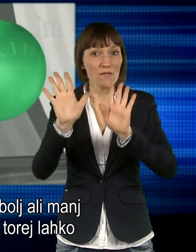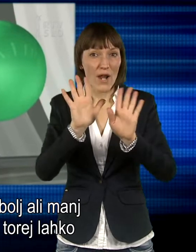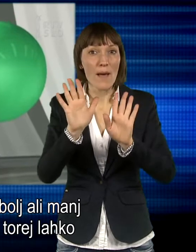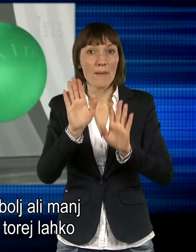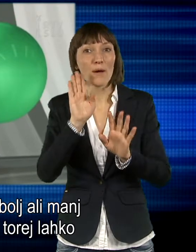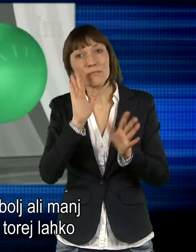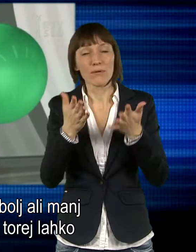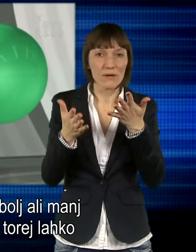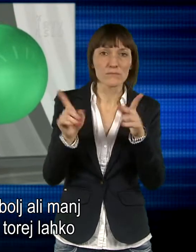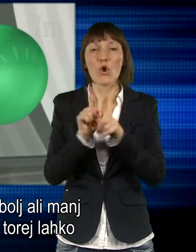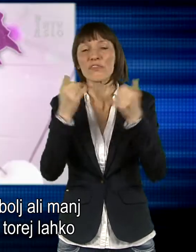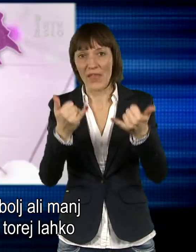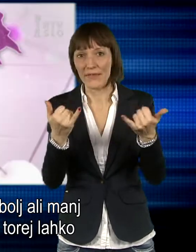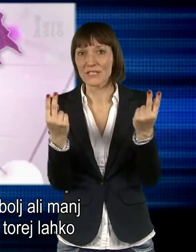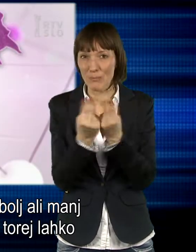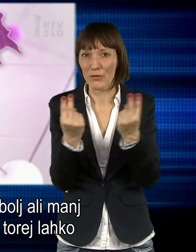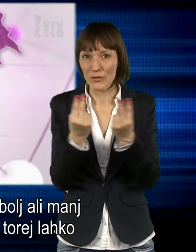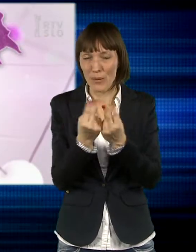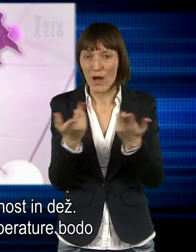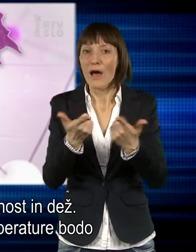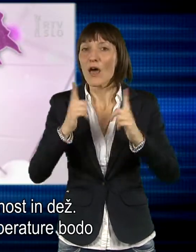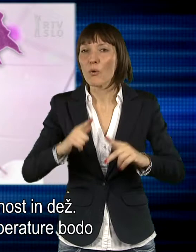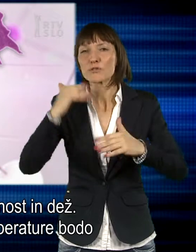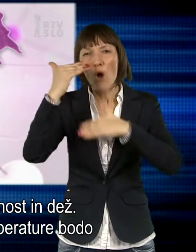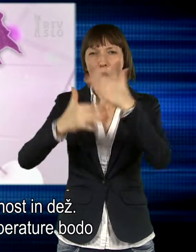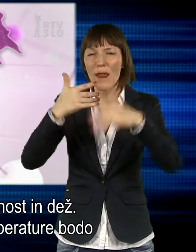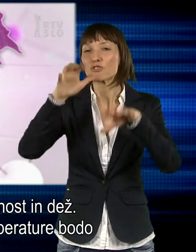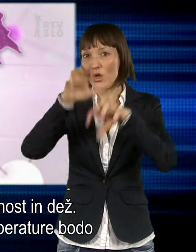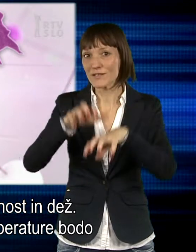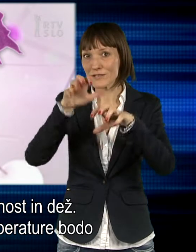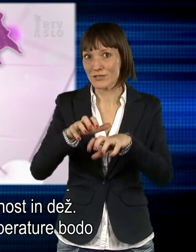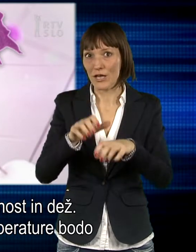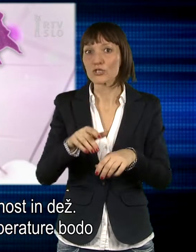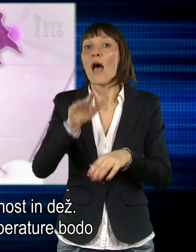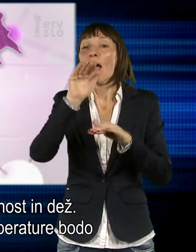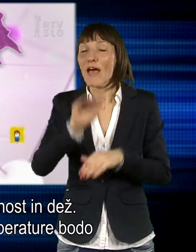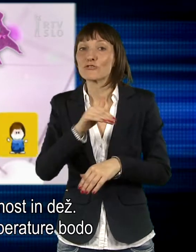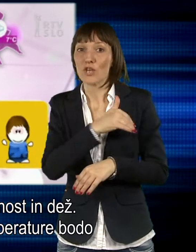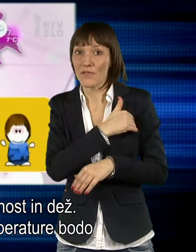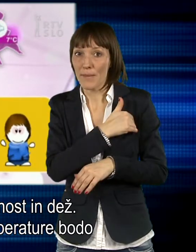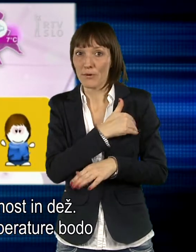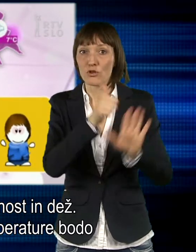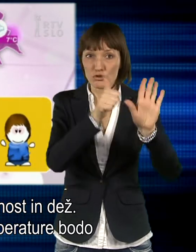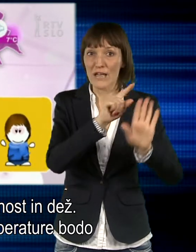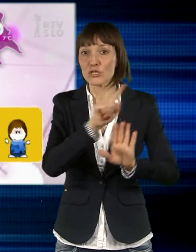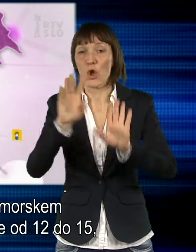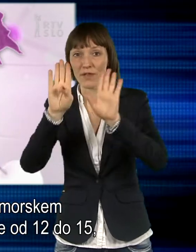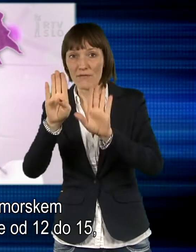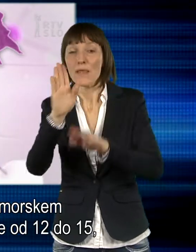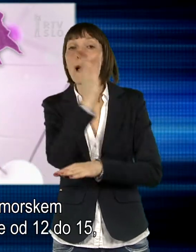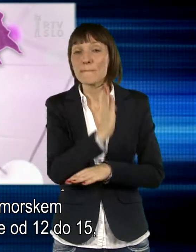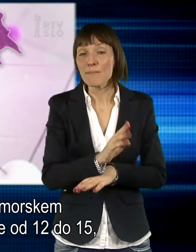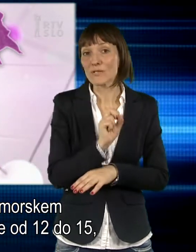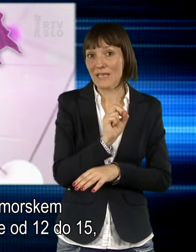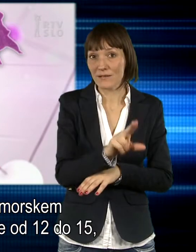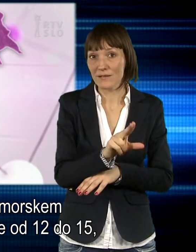Jutrišnje vreme bo bolj ali manj kopija današnjega, torej lahko pričakujemo oblačnost in dež. Najnižje jutranje temperature bodo od 6 do 9,